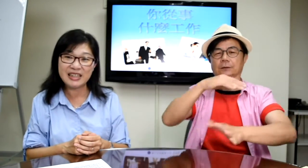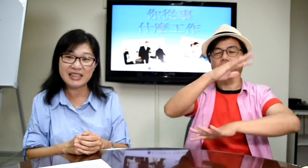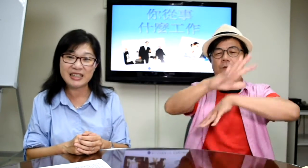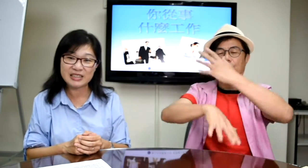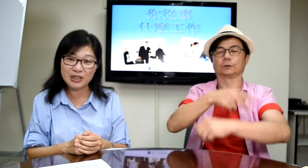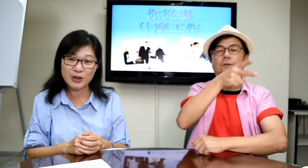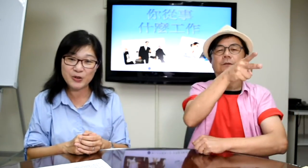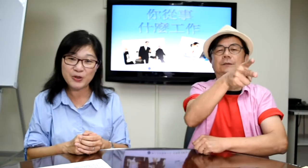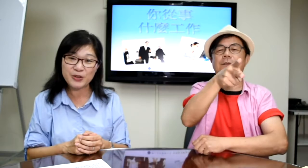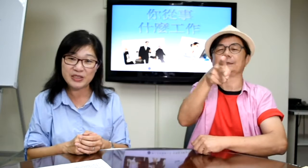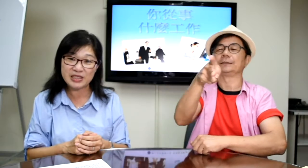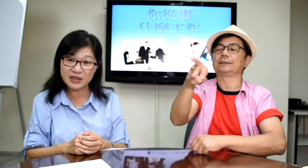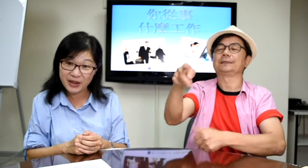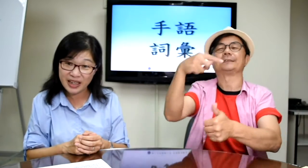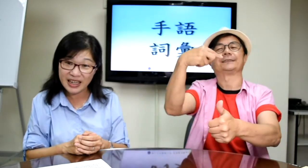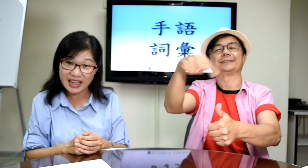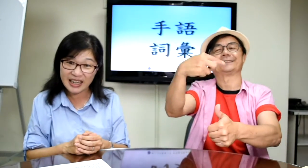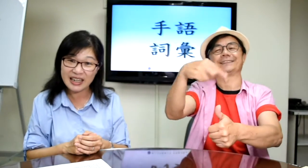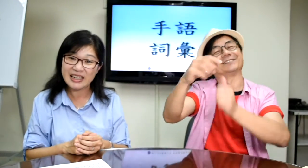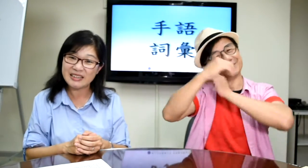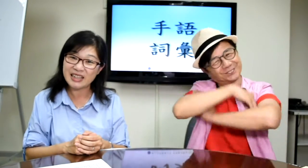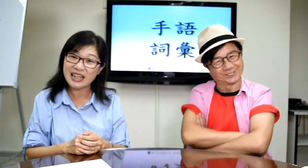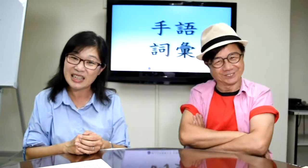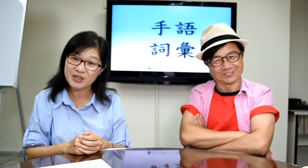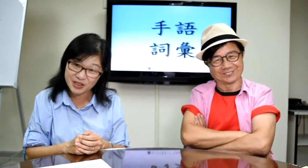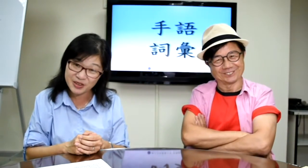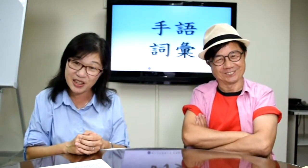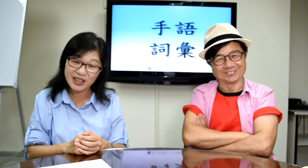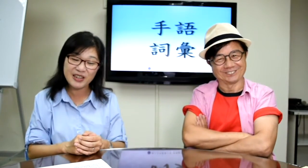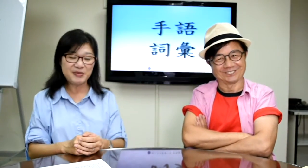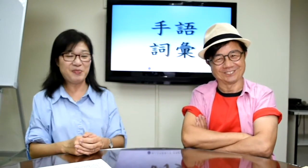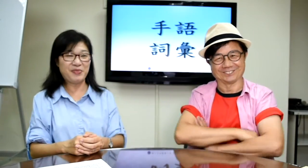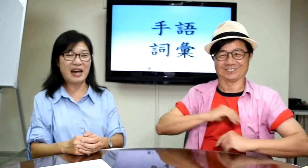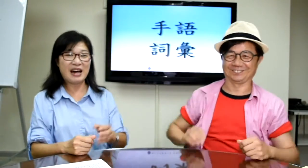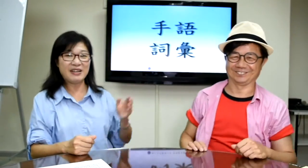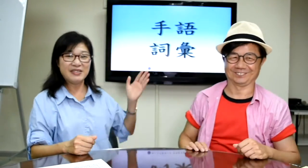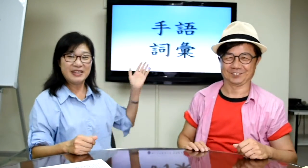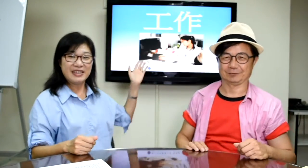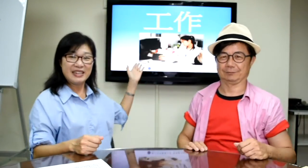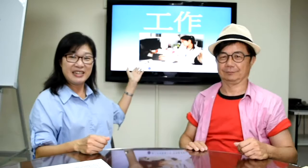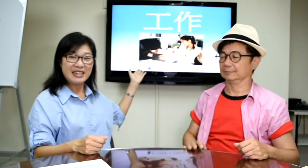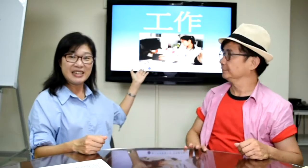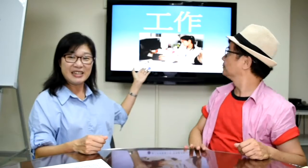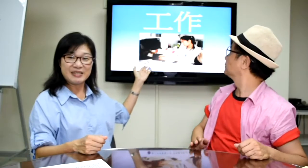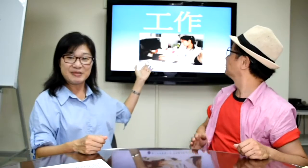的手语词汇，要教大家手语词汇咯。好，第一个，